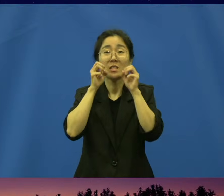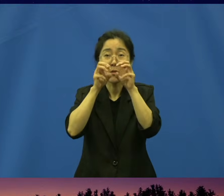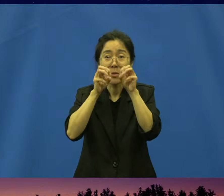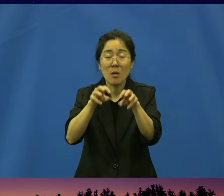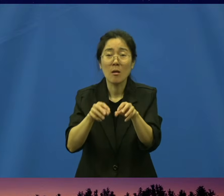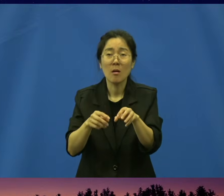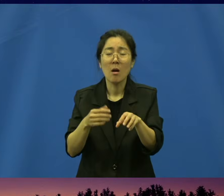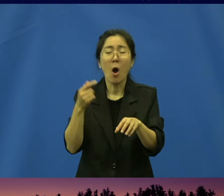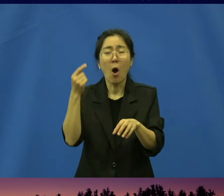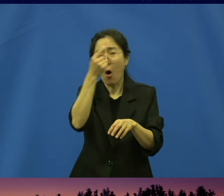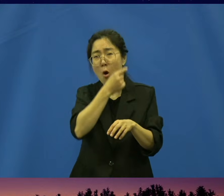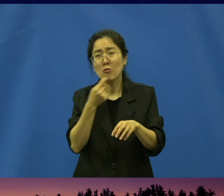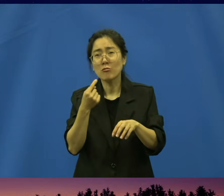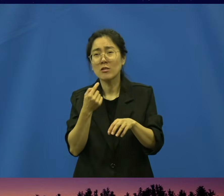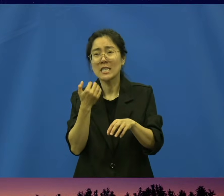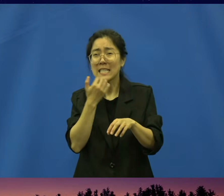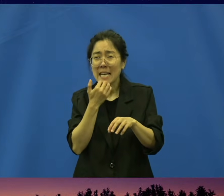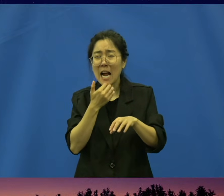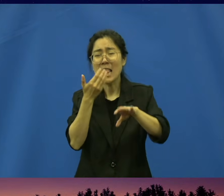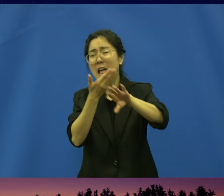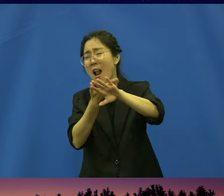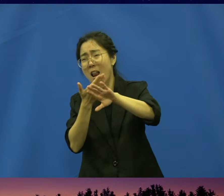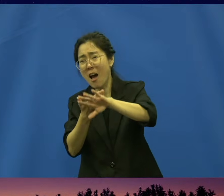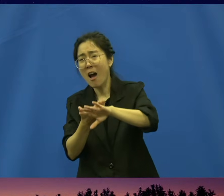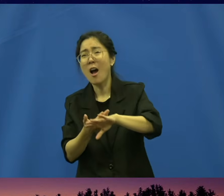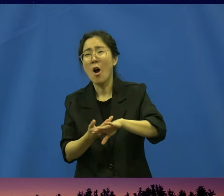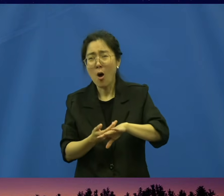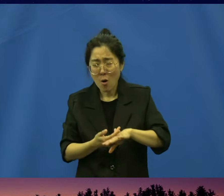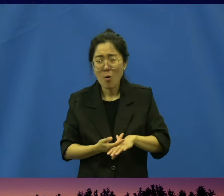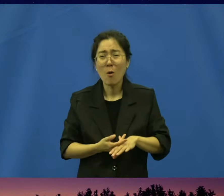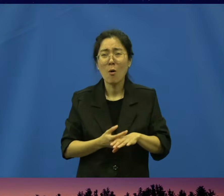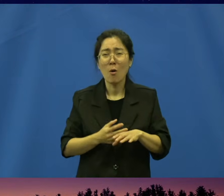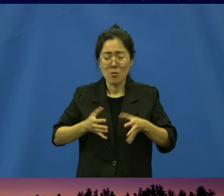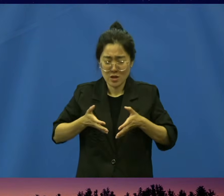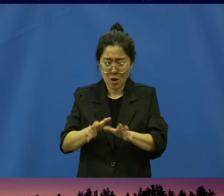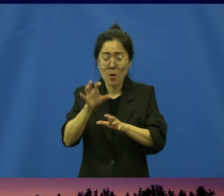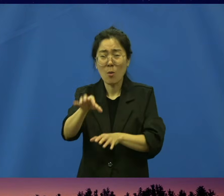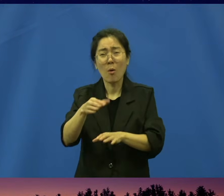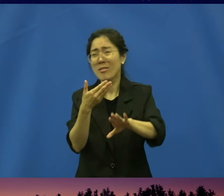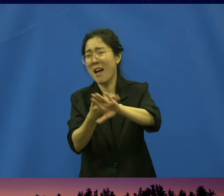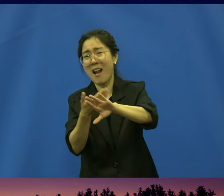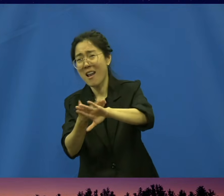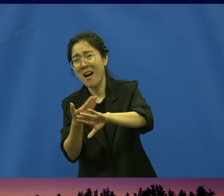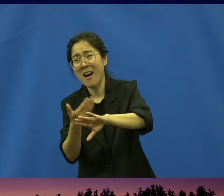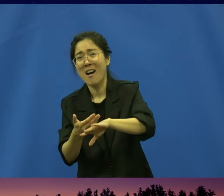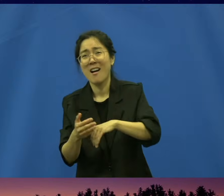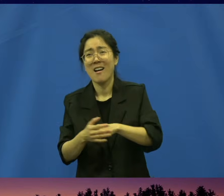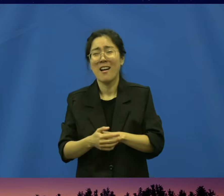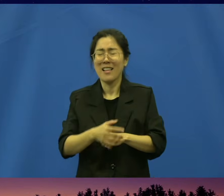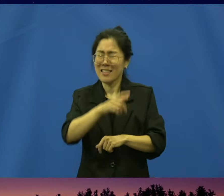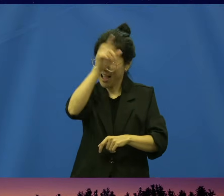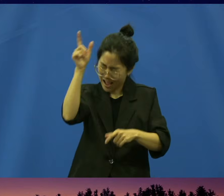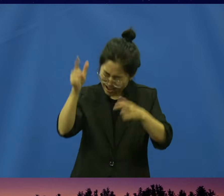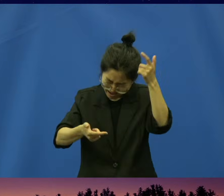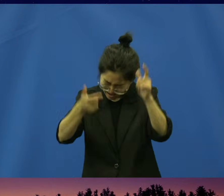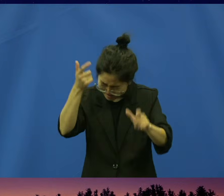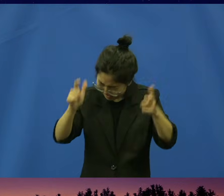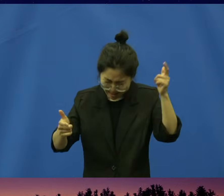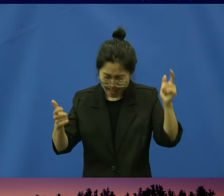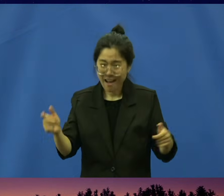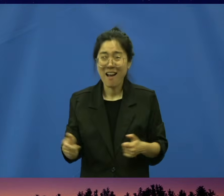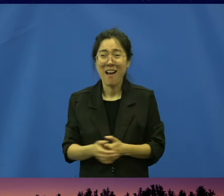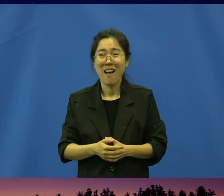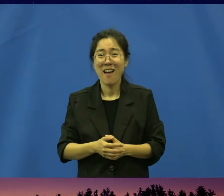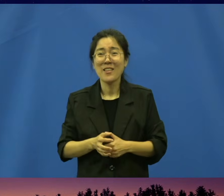인종과 국적과 민족성이 다 달라요. 그죠? 자기 민족을 뭐라고 하면 못 참습니다. 그죠? 그렇잖아요.